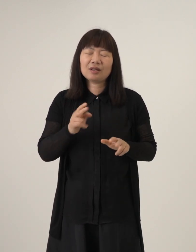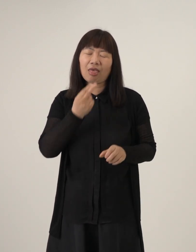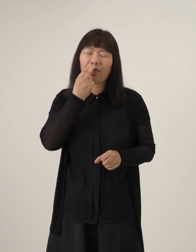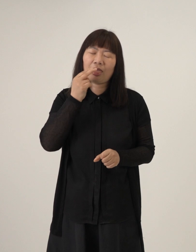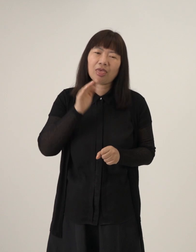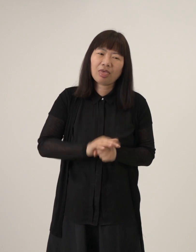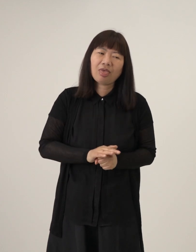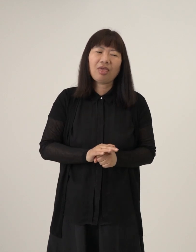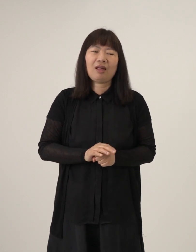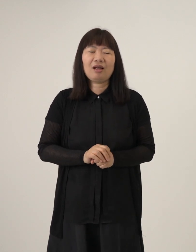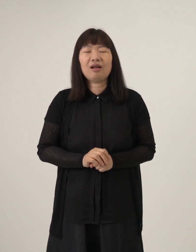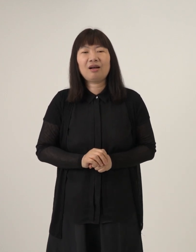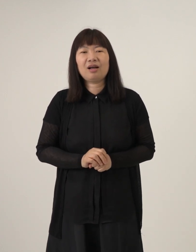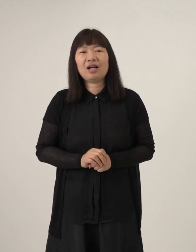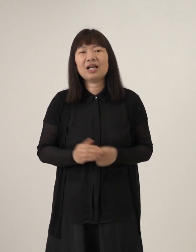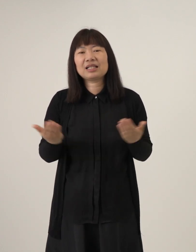막힌